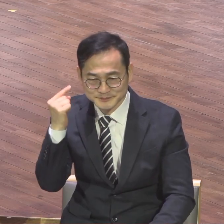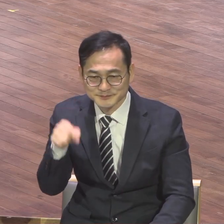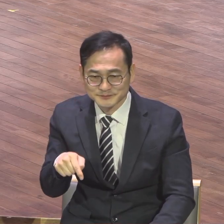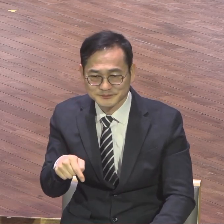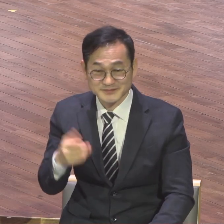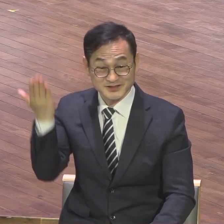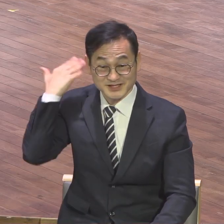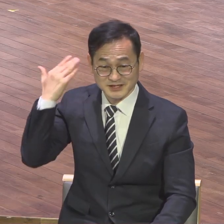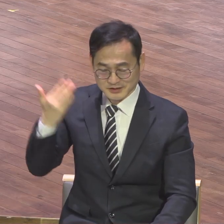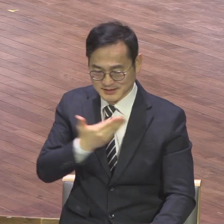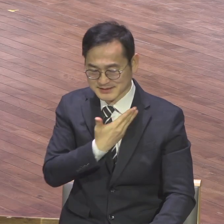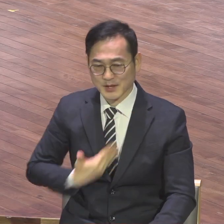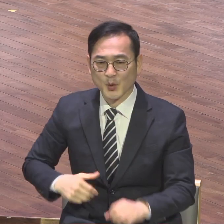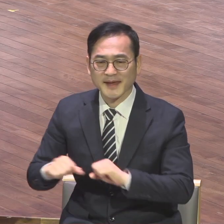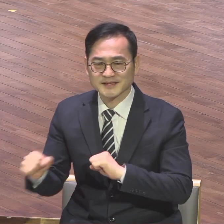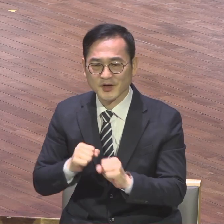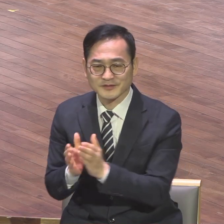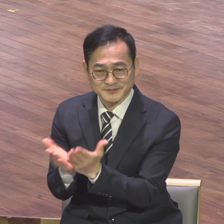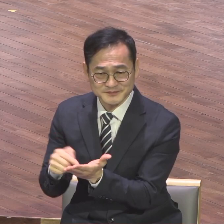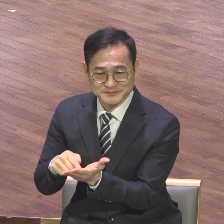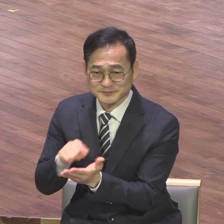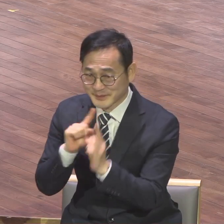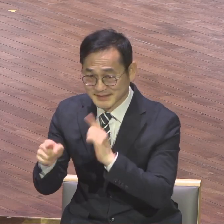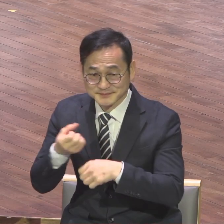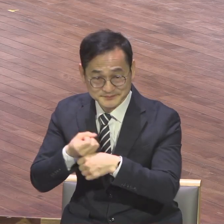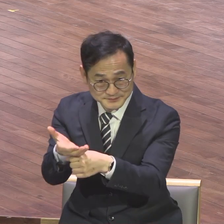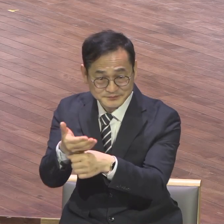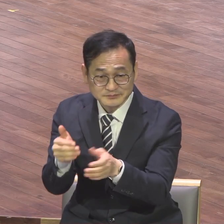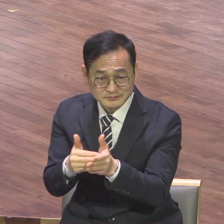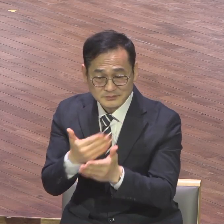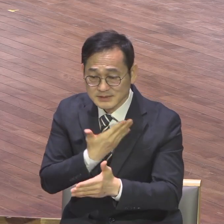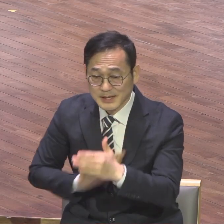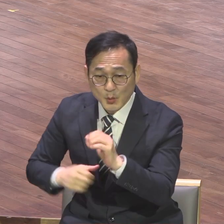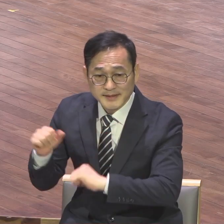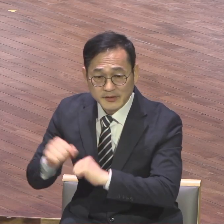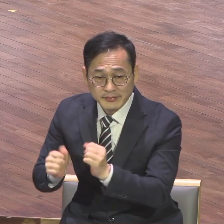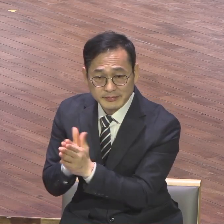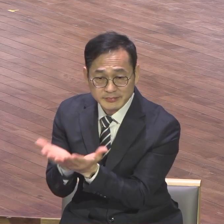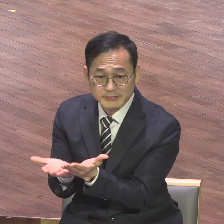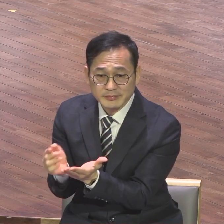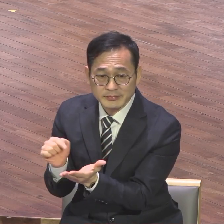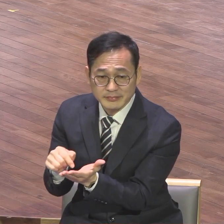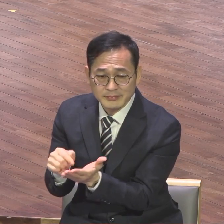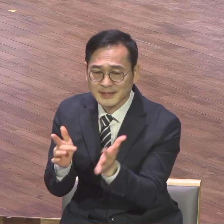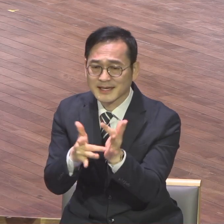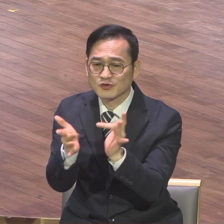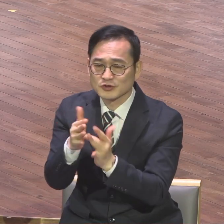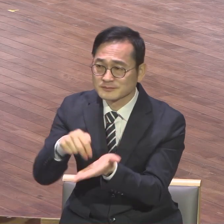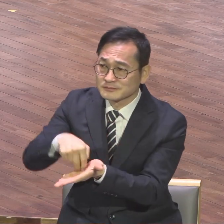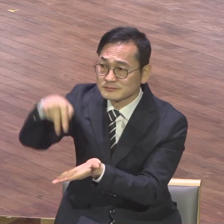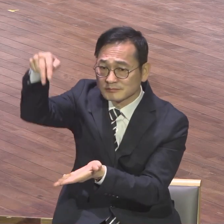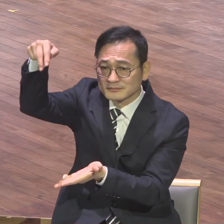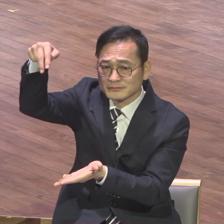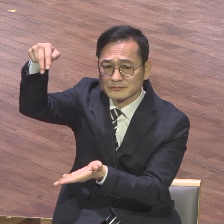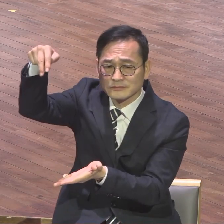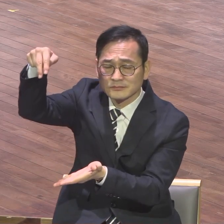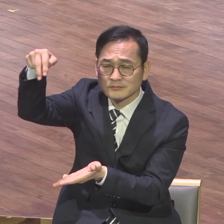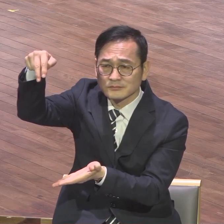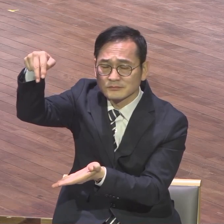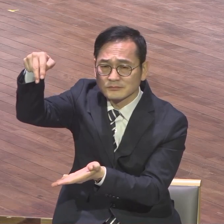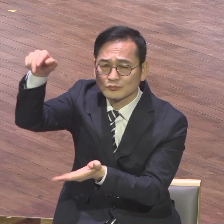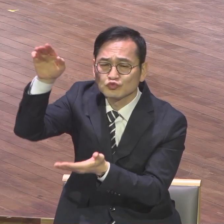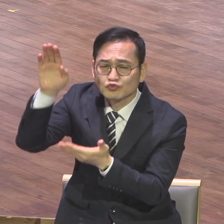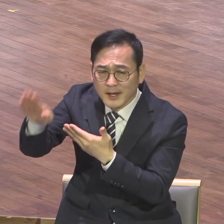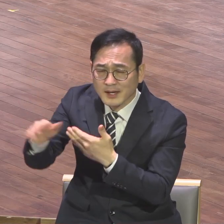말씀을 살펴보았는데 사실 이 사도행전이 이제 예수님 성천하신 이후에